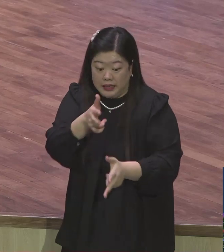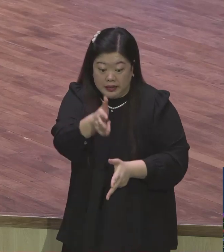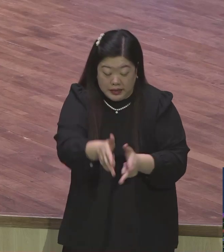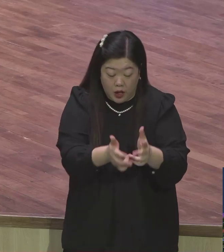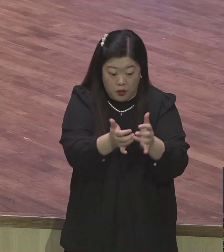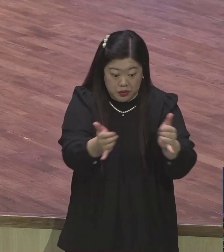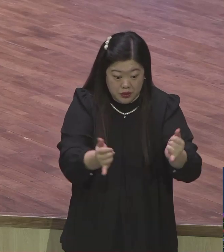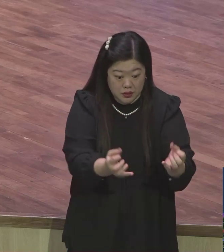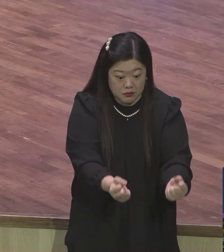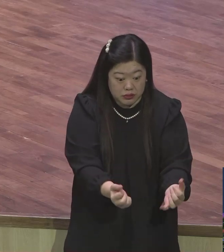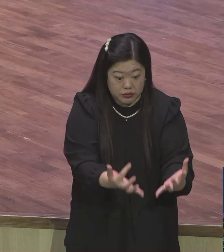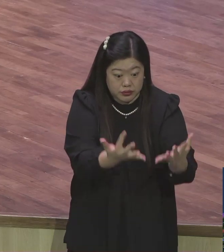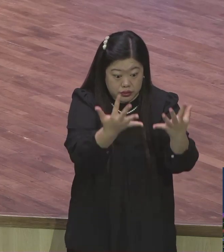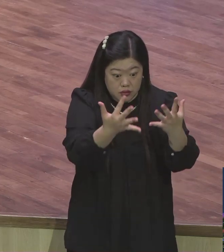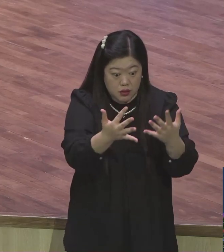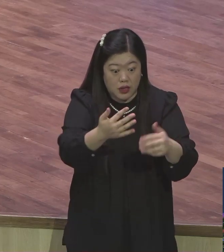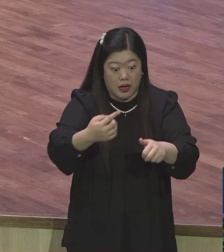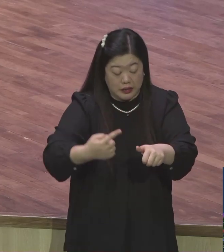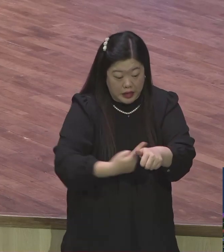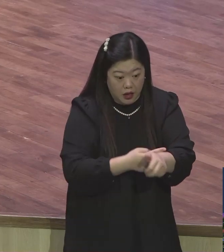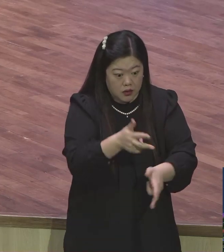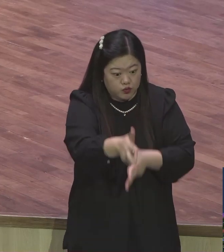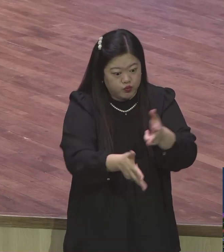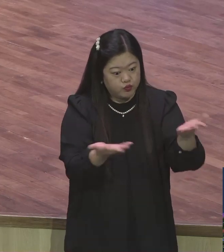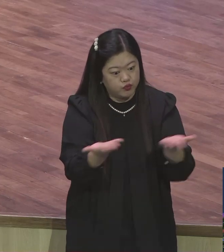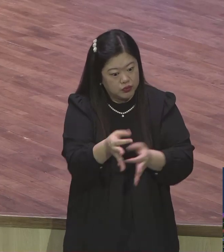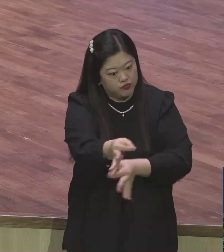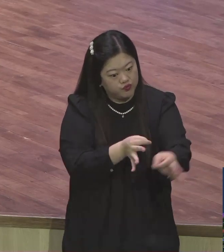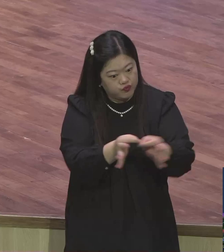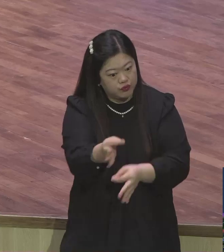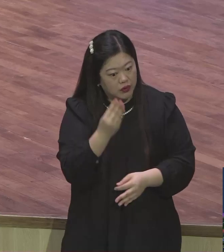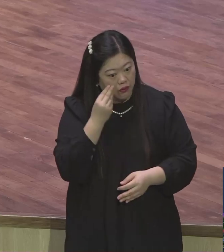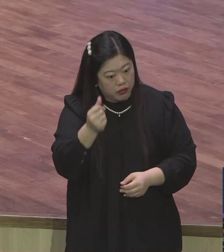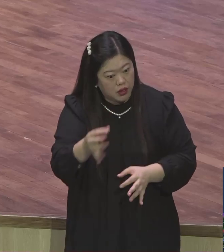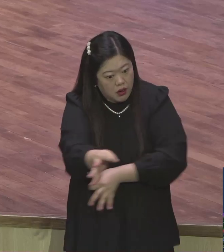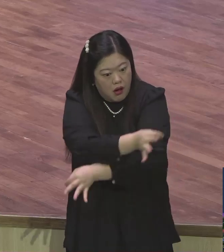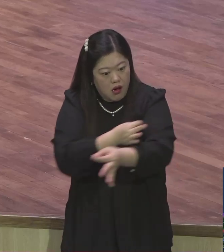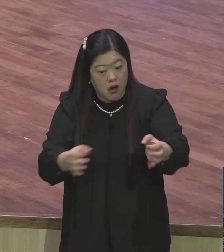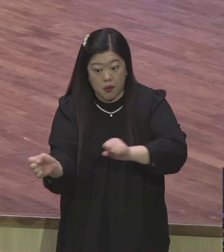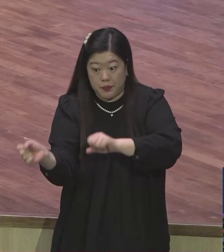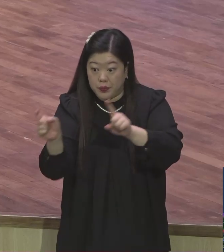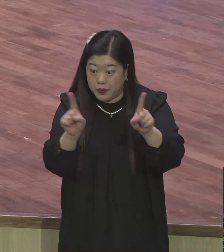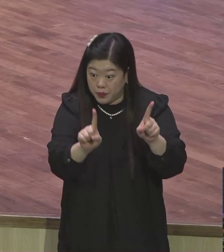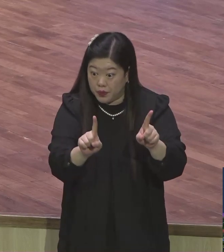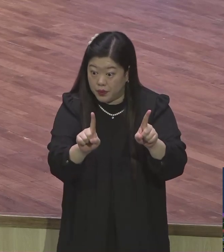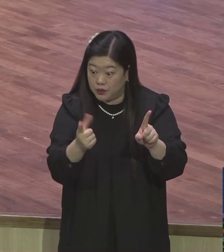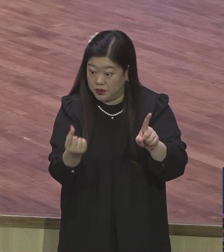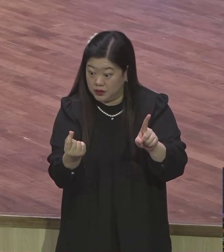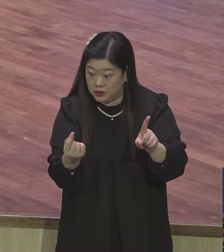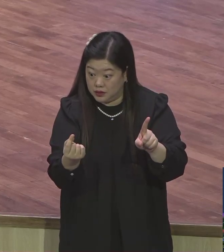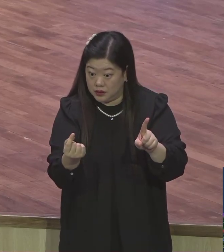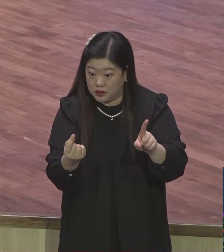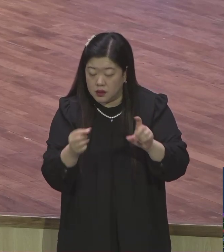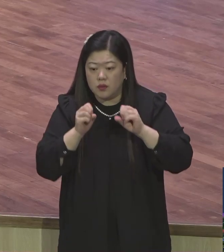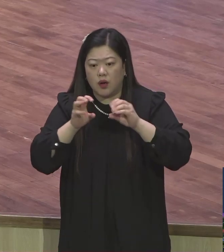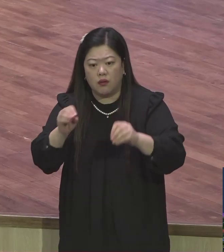일어나야 세계복음화할 수 있어요. 사람들이 일어나야 마음껏 선교할 수 있어요. 산업인들이 일어나야 돼요.